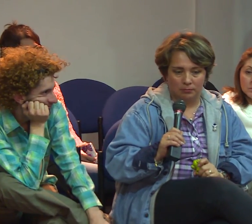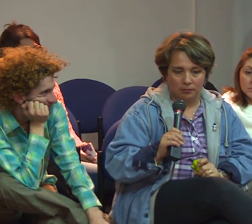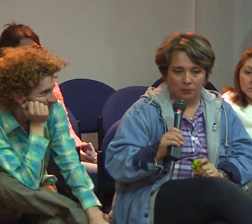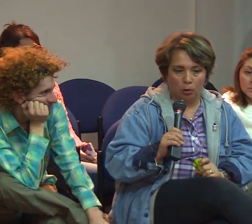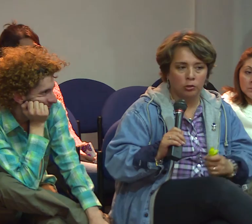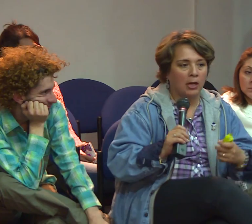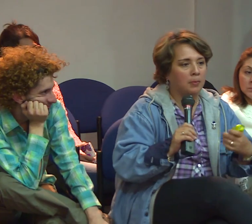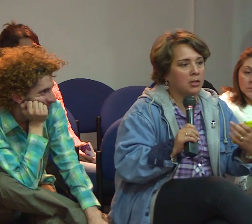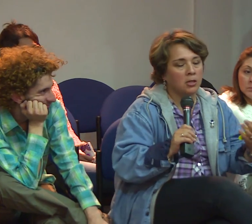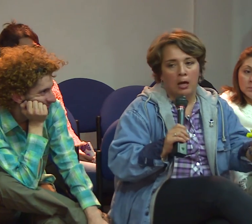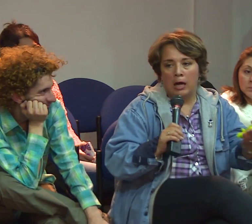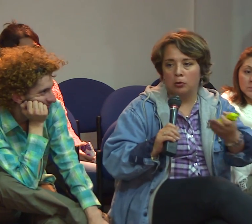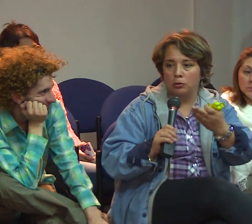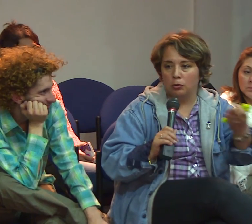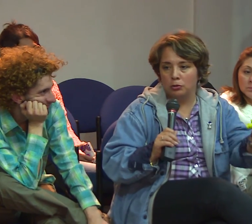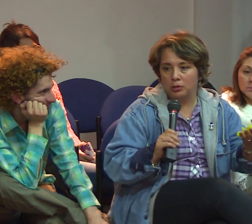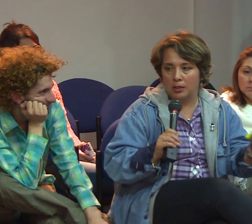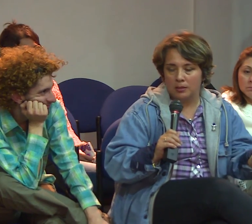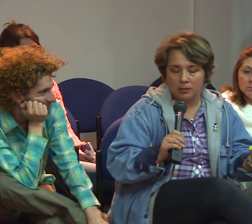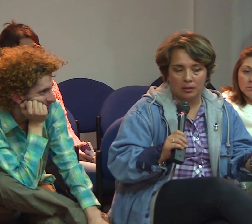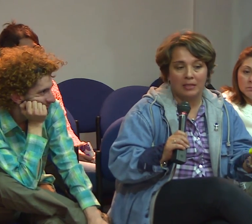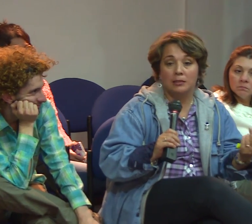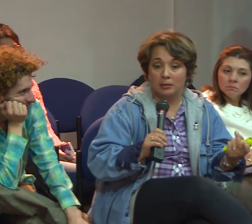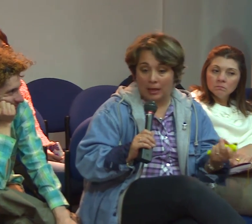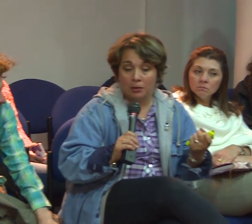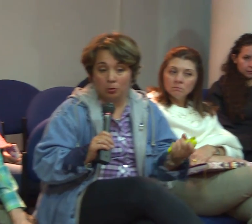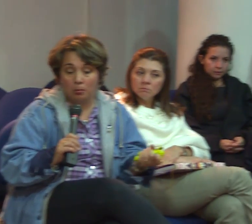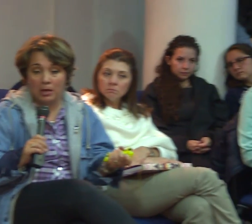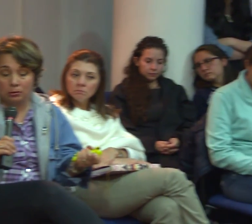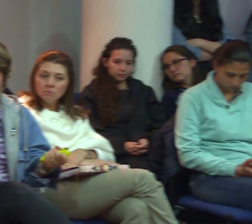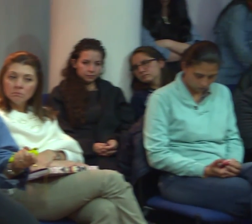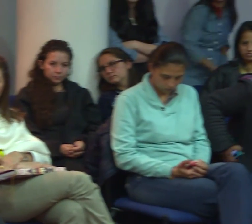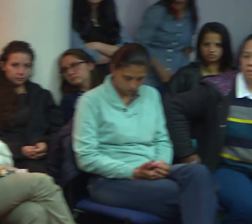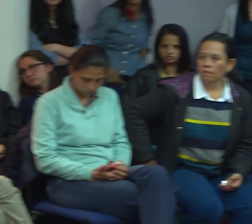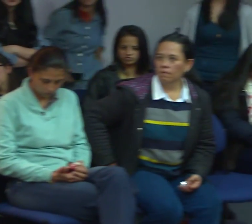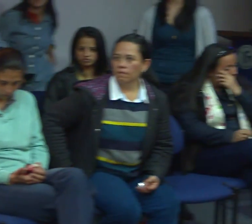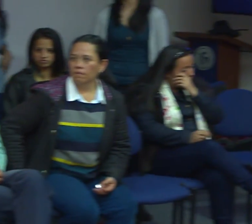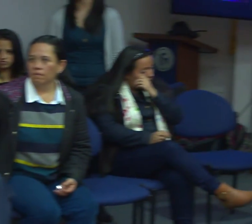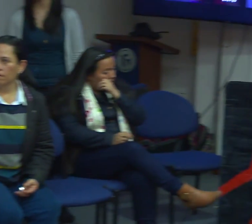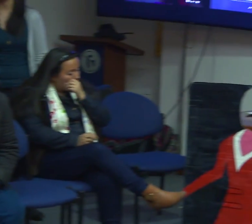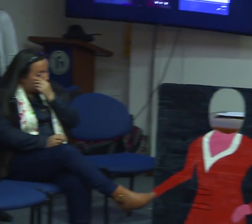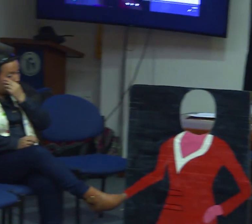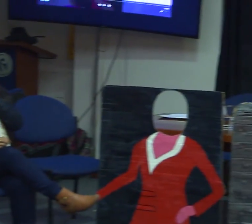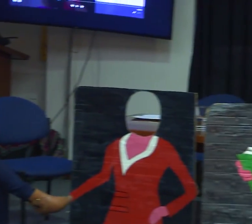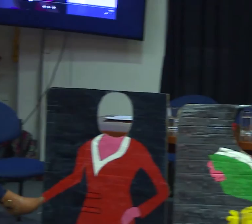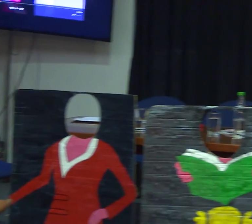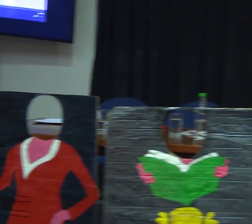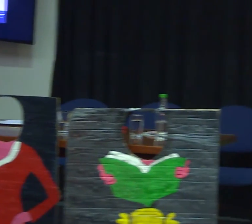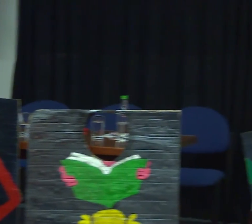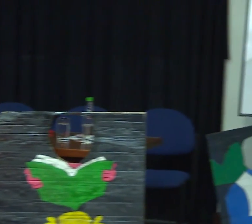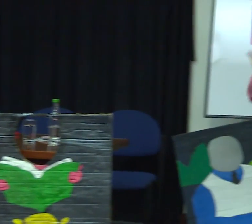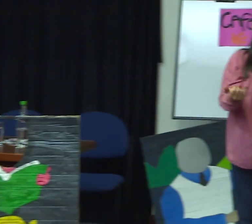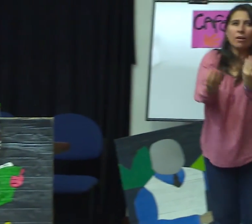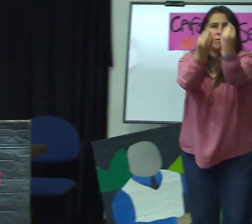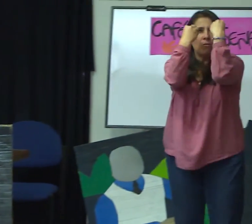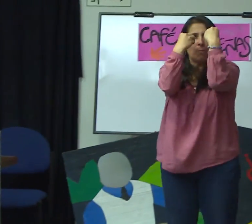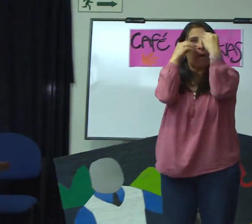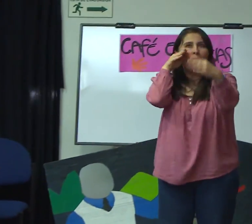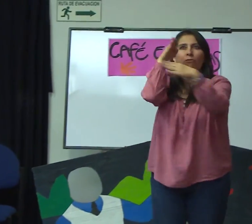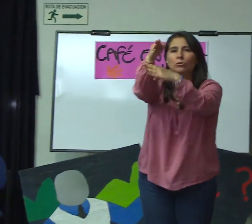o tal vez alguno de ustedes que está como maestro en formación, y que está explorando formas de